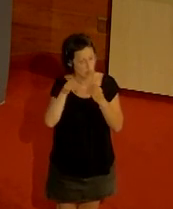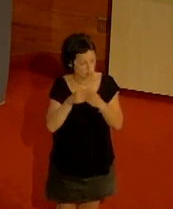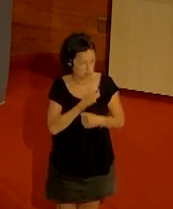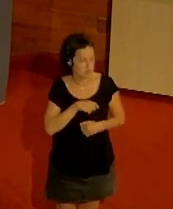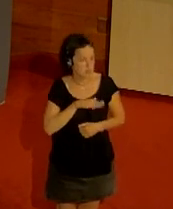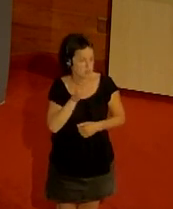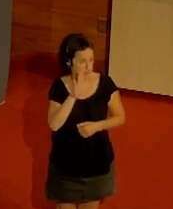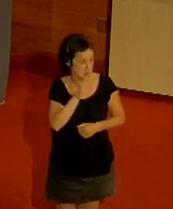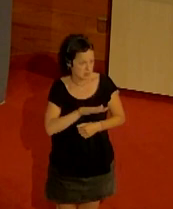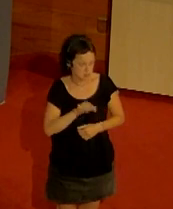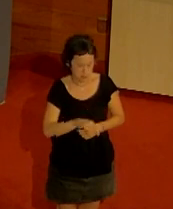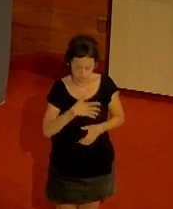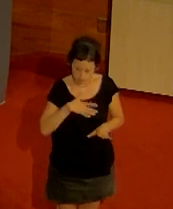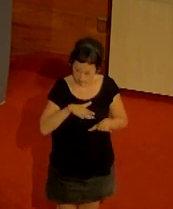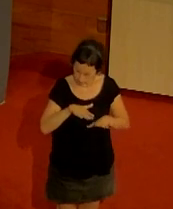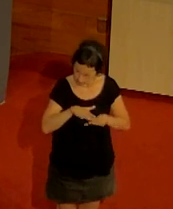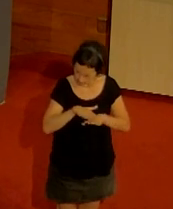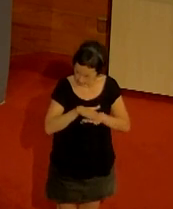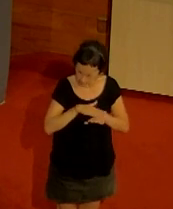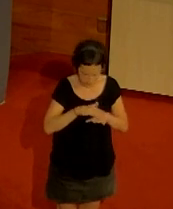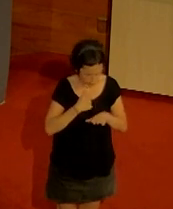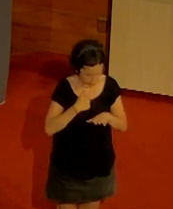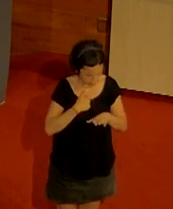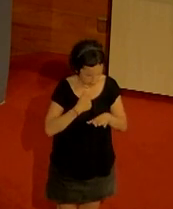perdón, se me ha ido el hilo. ¿Qué estaba diciendo?